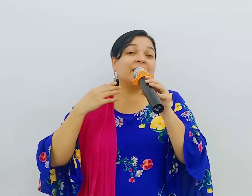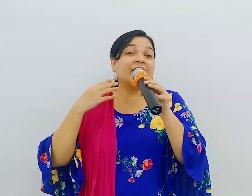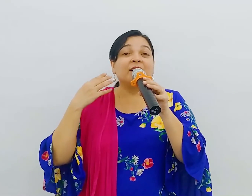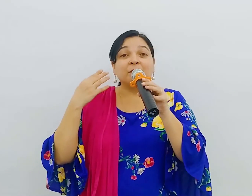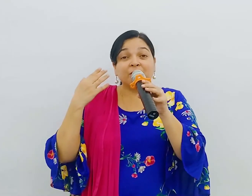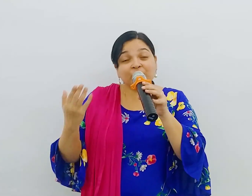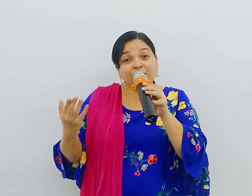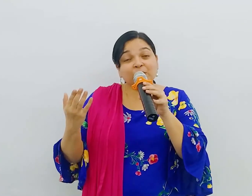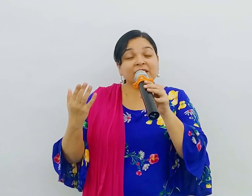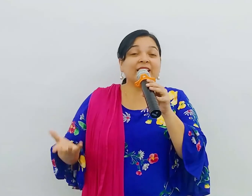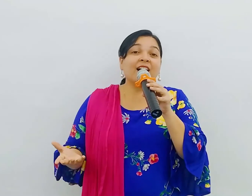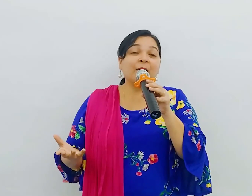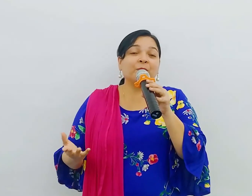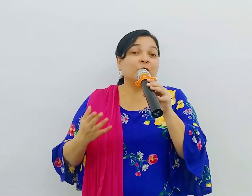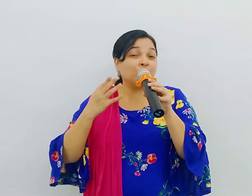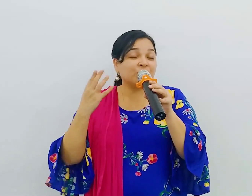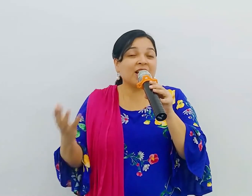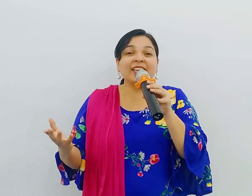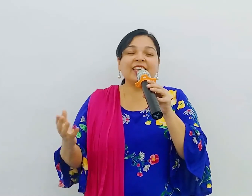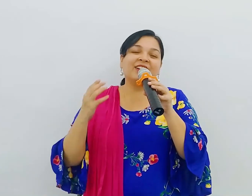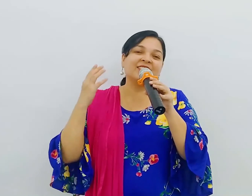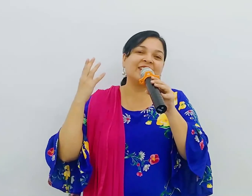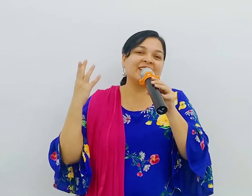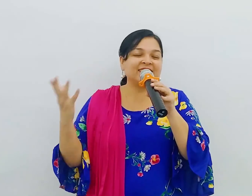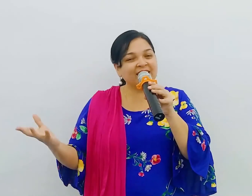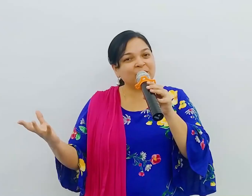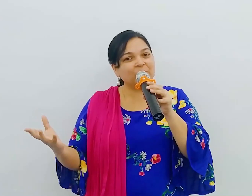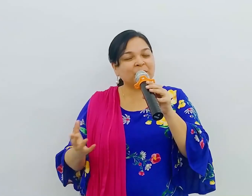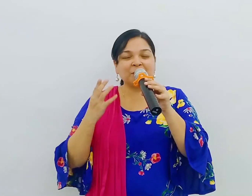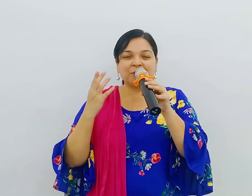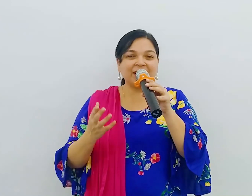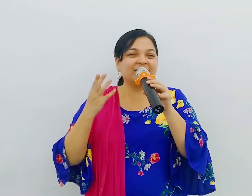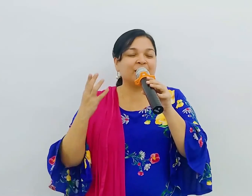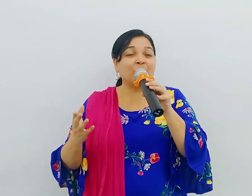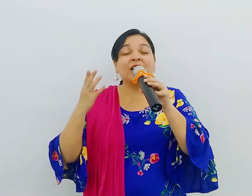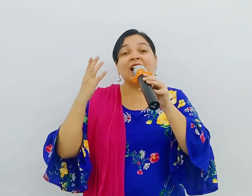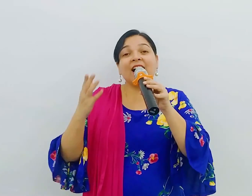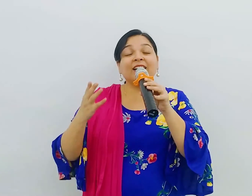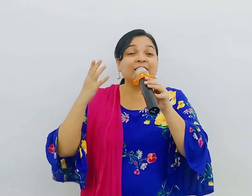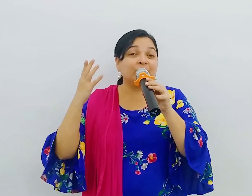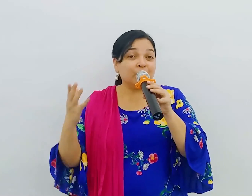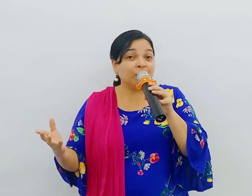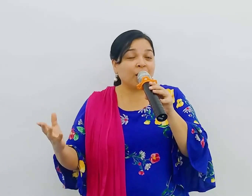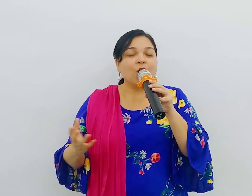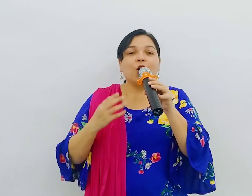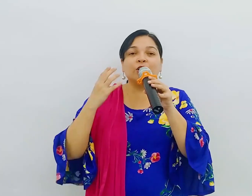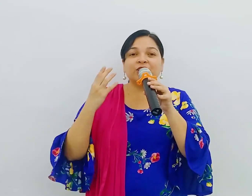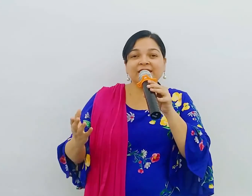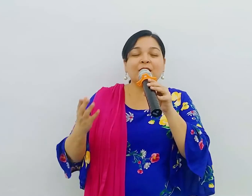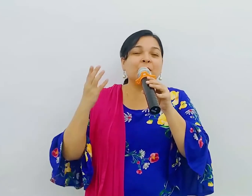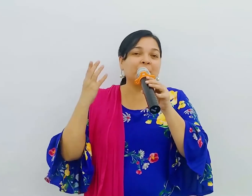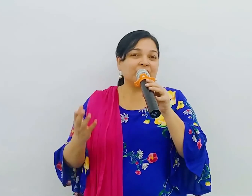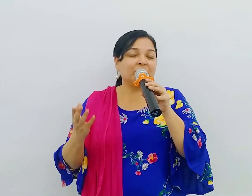ডান্স করেছি, বাক্যকে শিখেছি, ঘোষণায় করেছি, বাস্তবিকতা সংগ্রহ করেছি। প্রেজ দ্য লর্ড, হ্যালেলুইয়া।